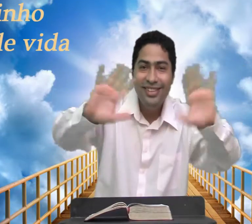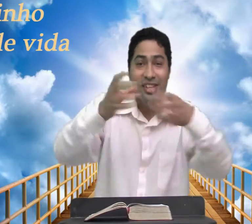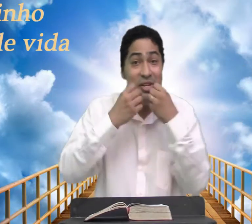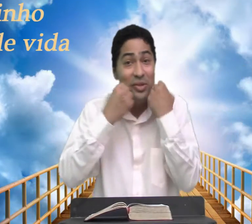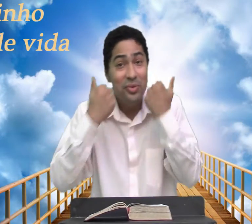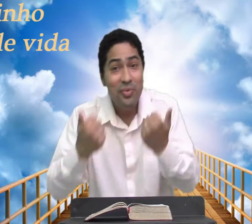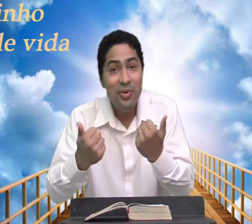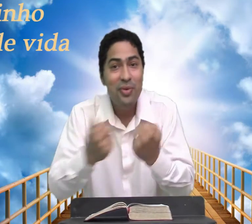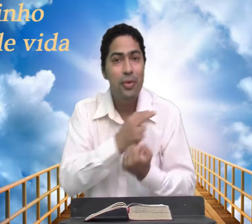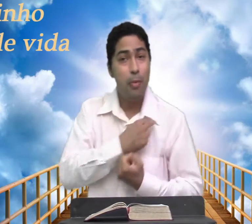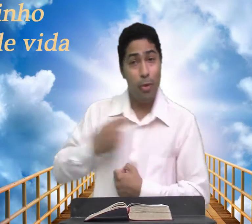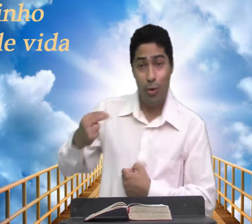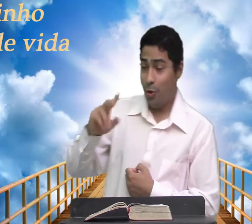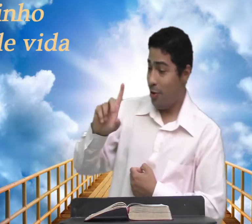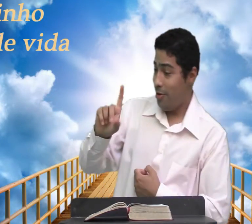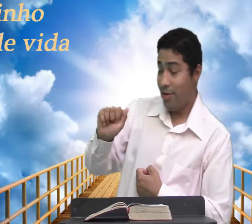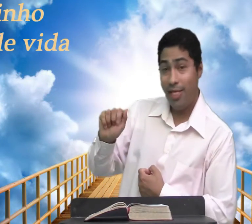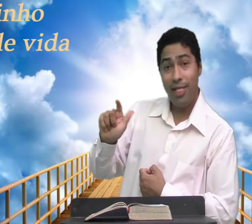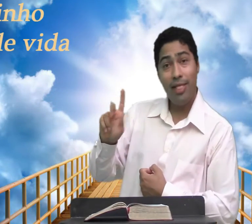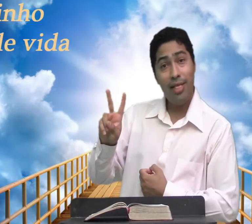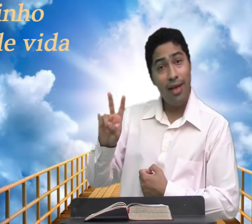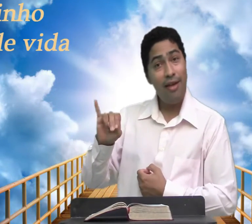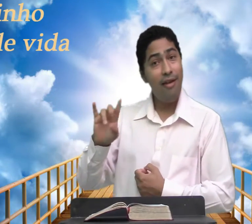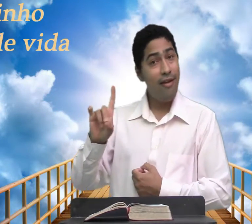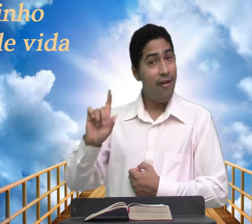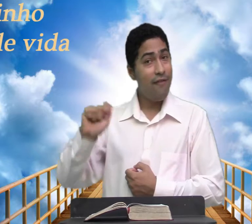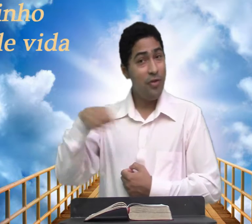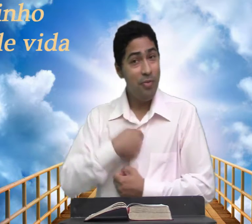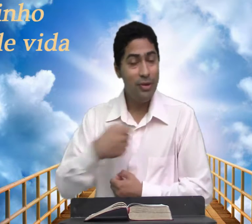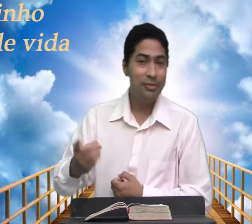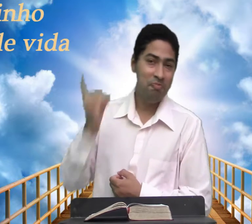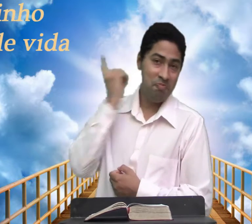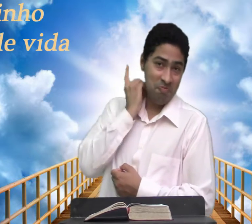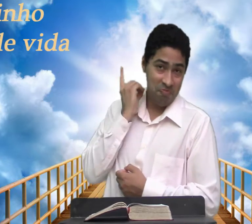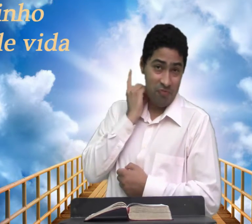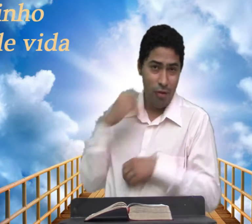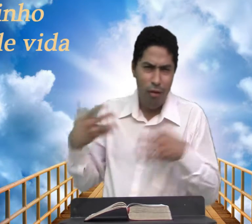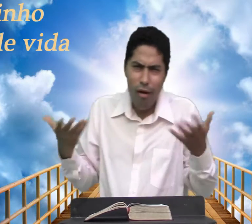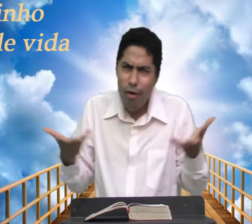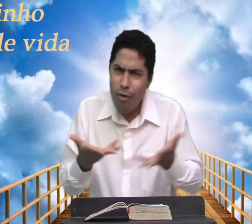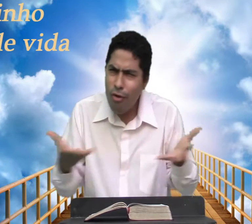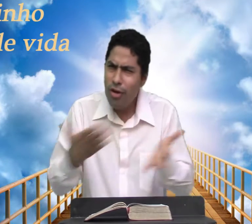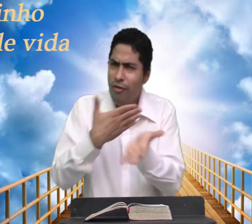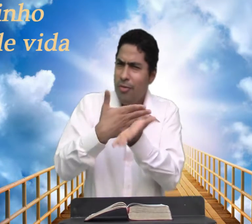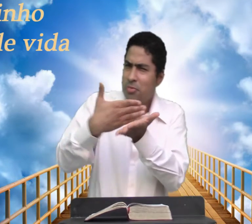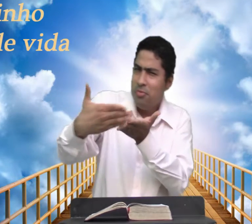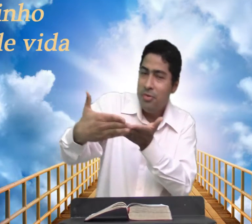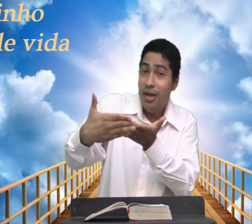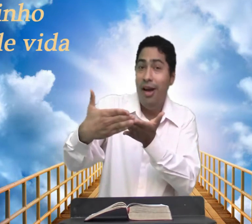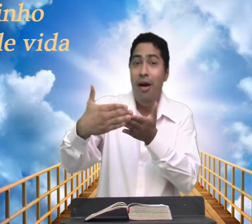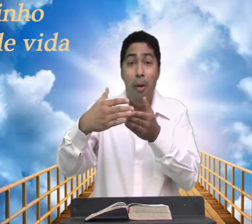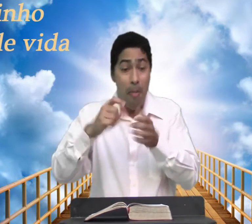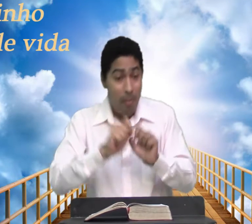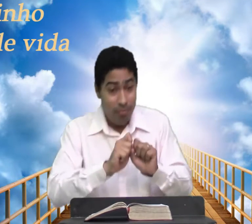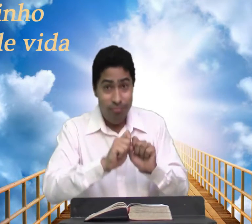tudo bom? Eu me chamo David e este é o meu sinal. Hoje estaremos dando início a mais um